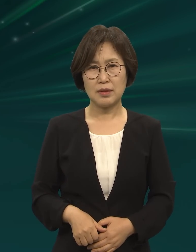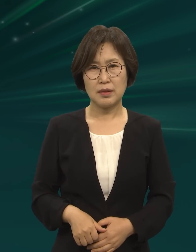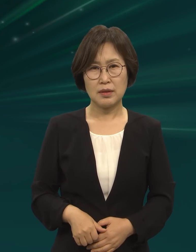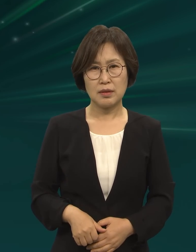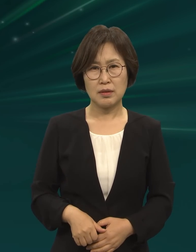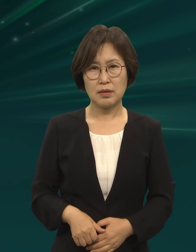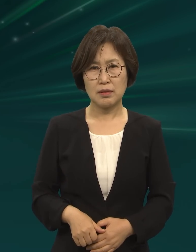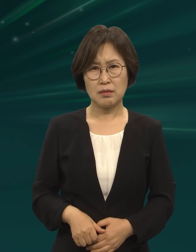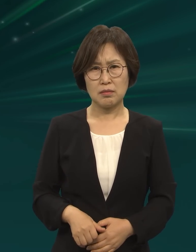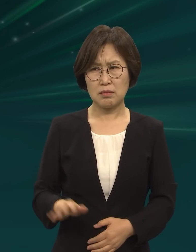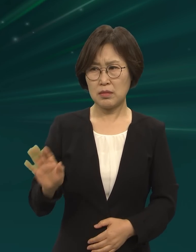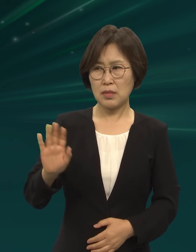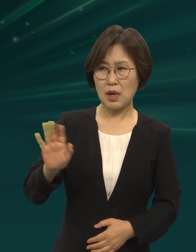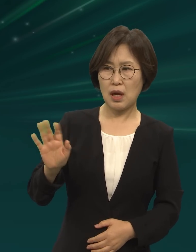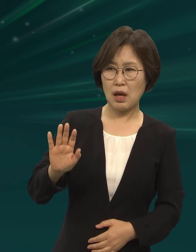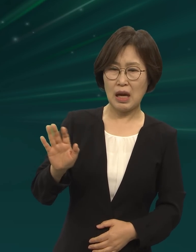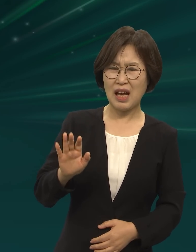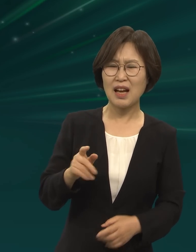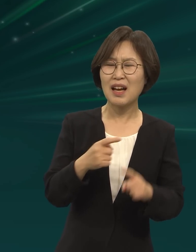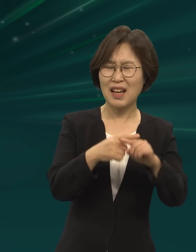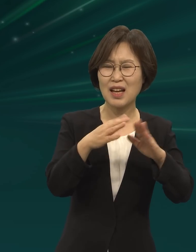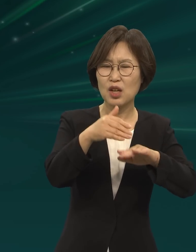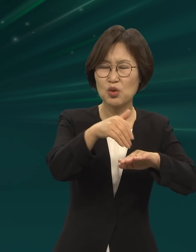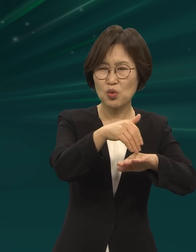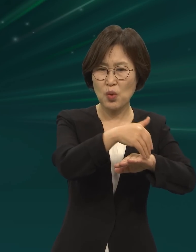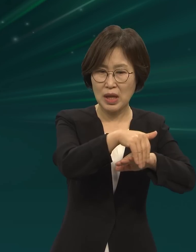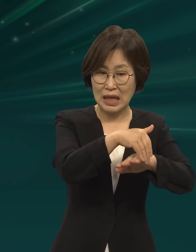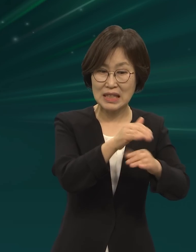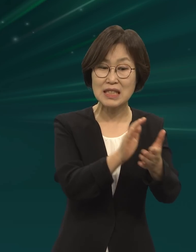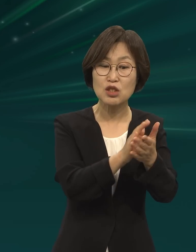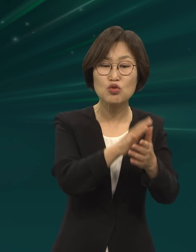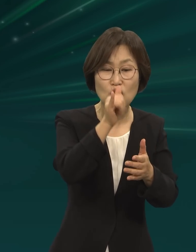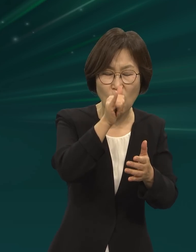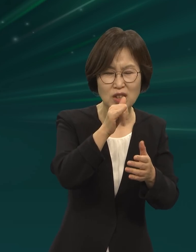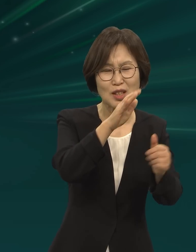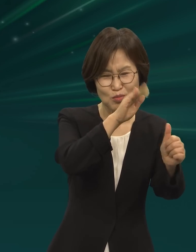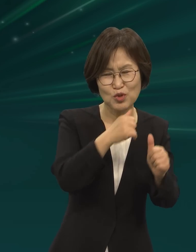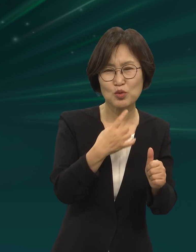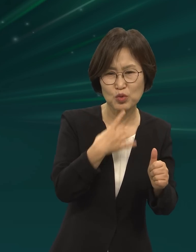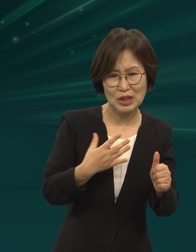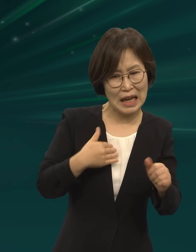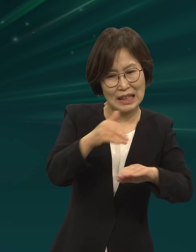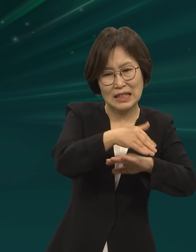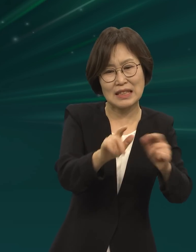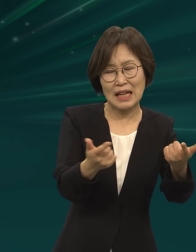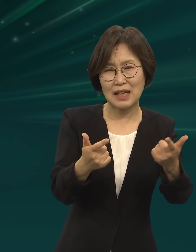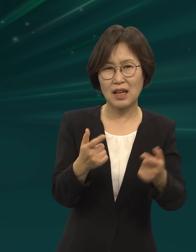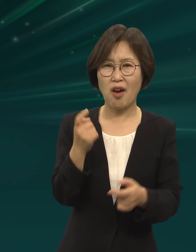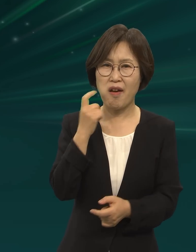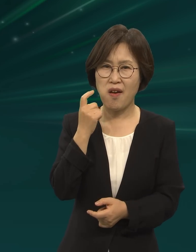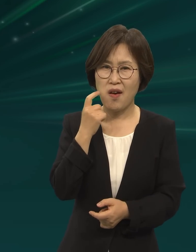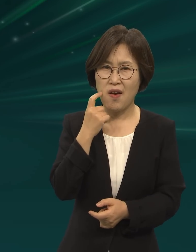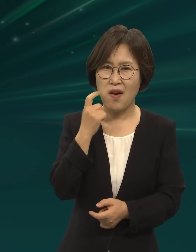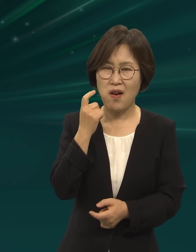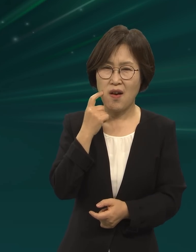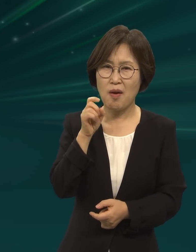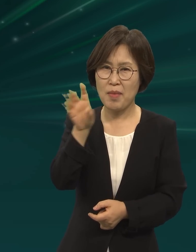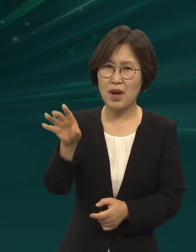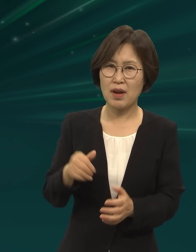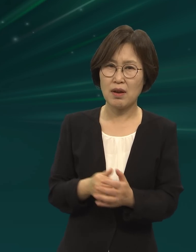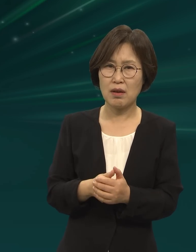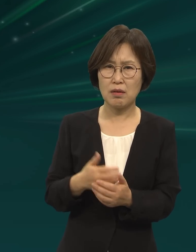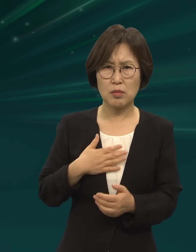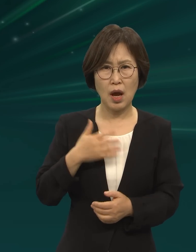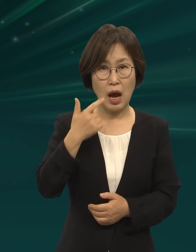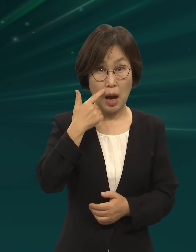그래서 아니요 아빠, 저 교회에 이제 친구가 가는데 그 물러러 갔어요. 거짓말했습니다. 왜냐하면 저